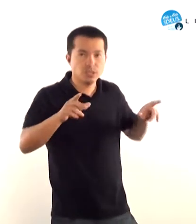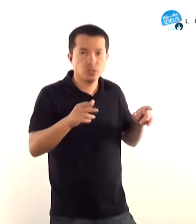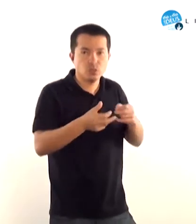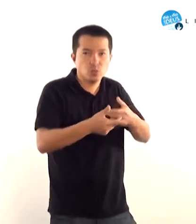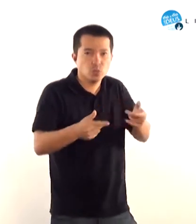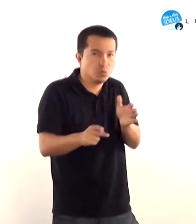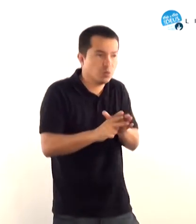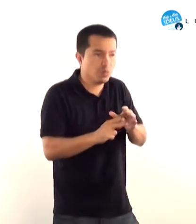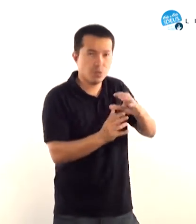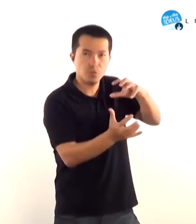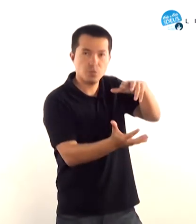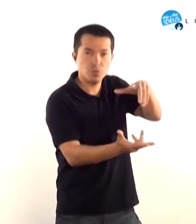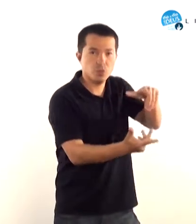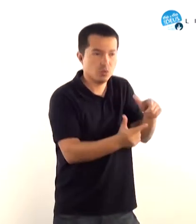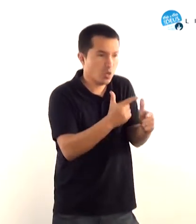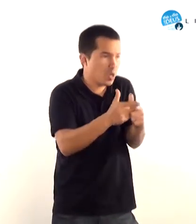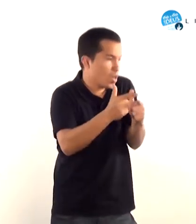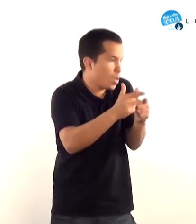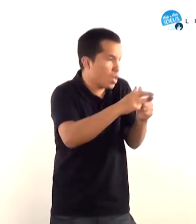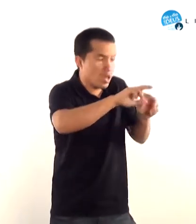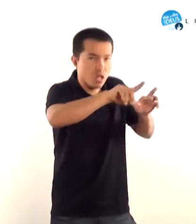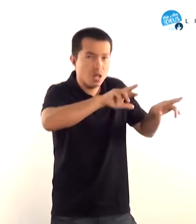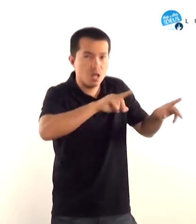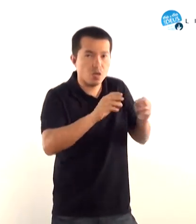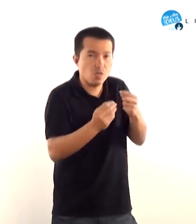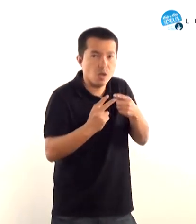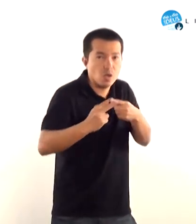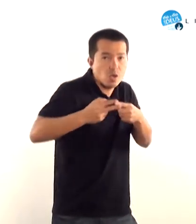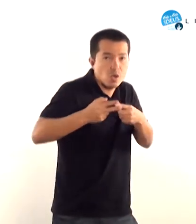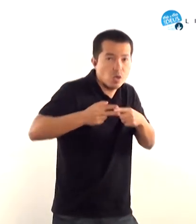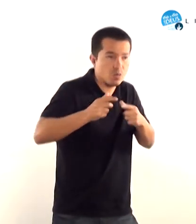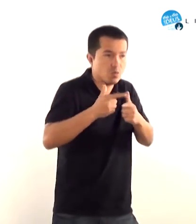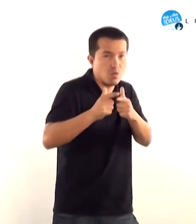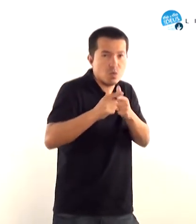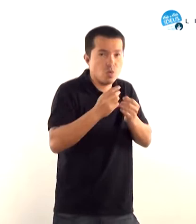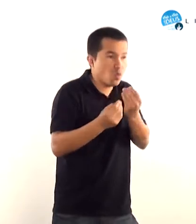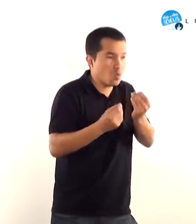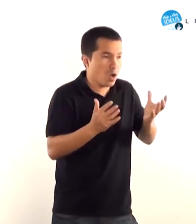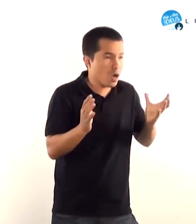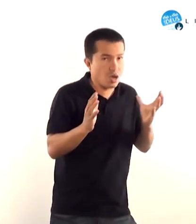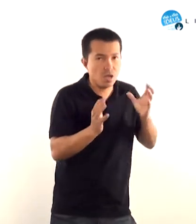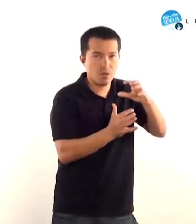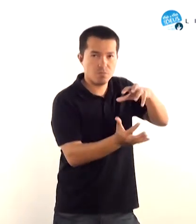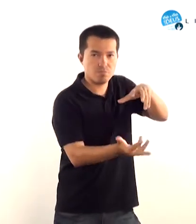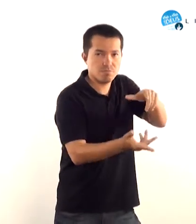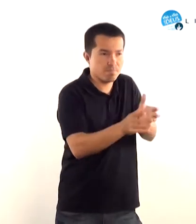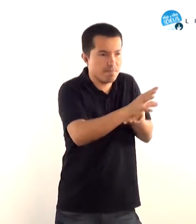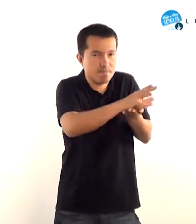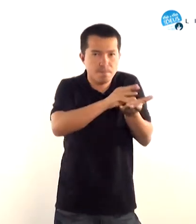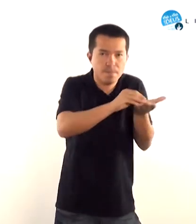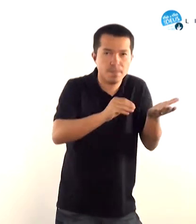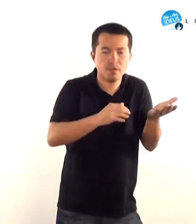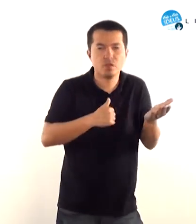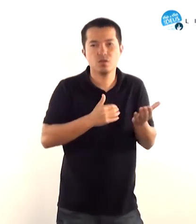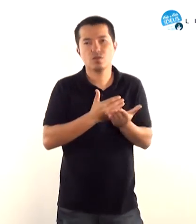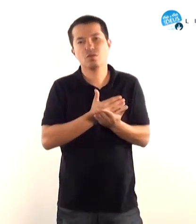de resolver problemas que a sociedade tem, eu começo a me afastar